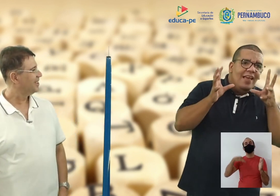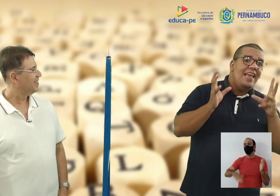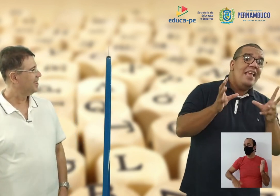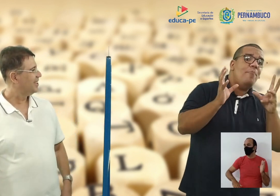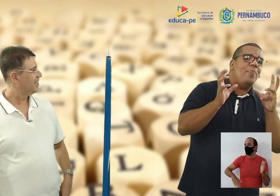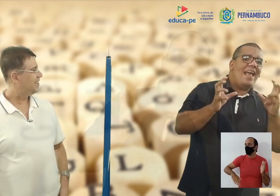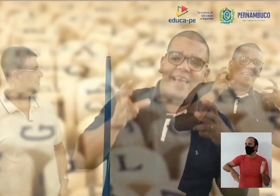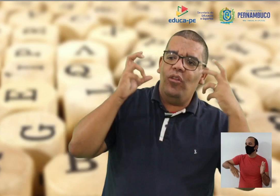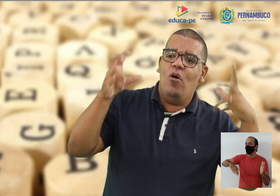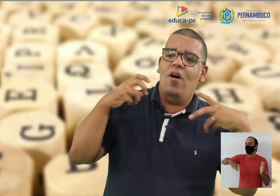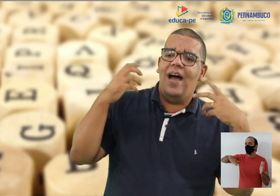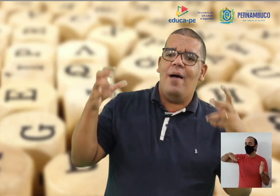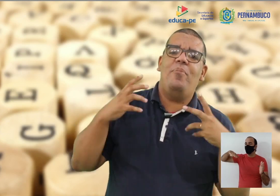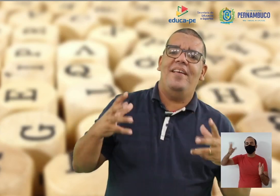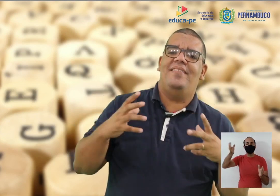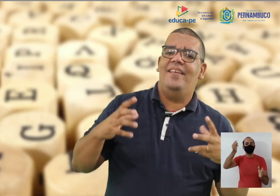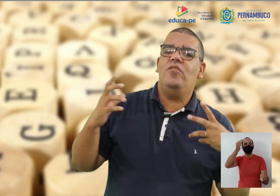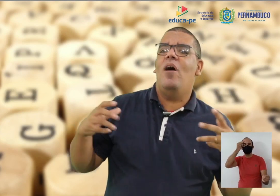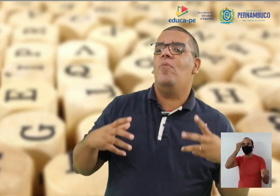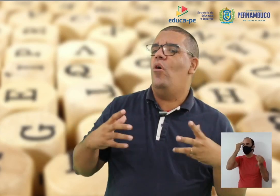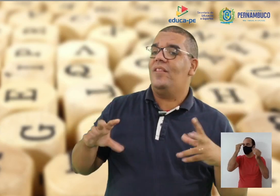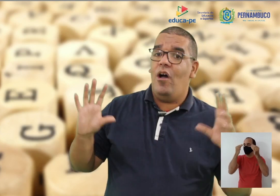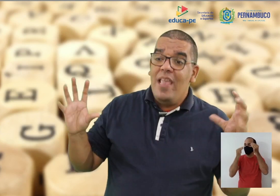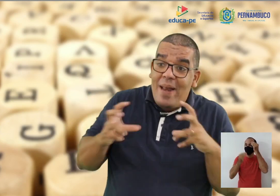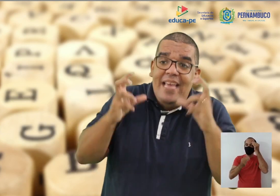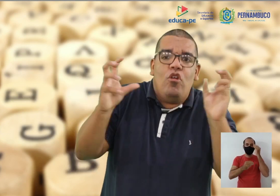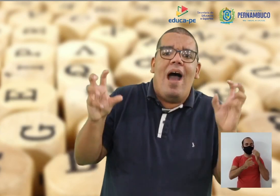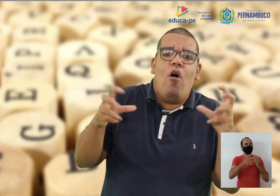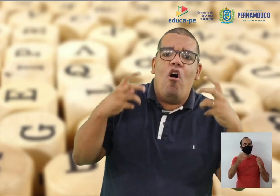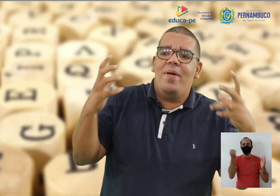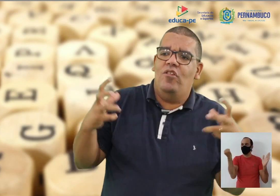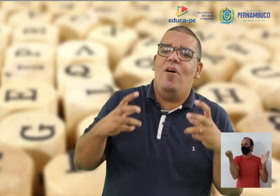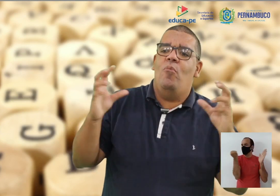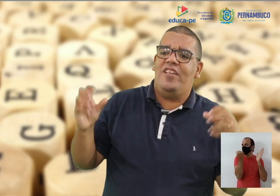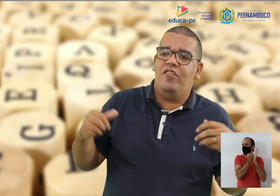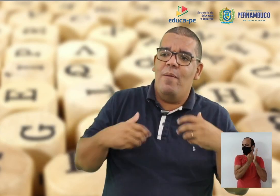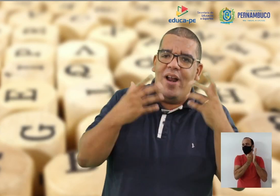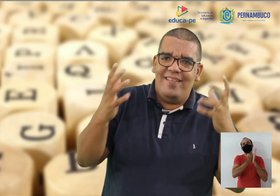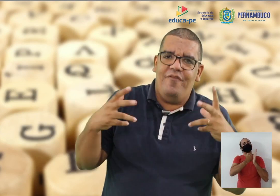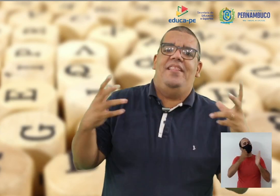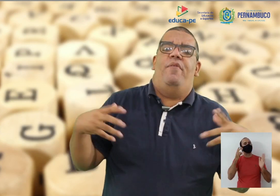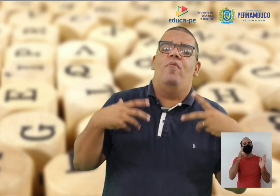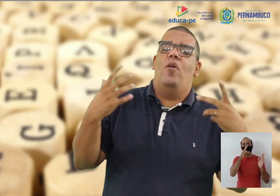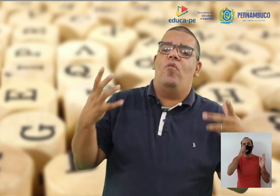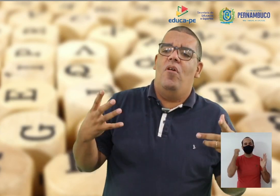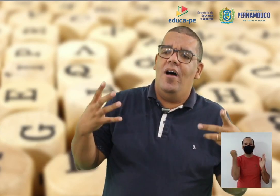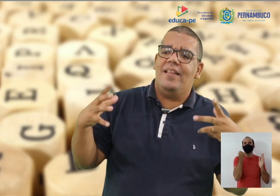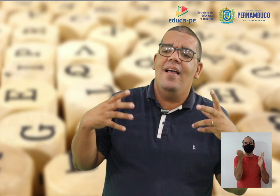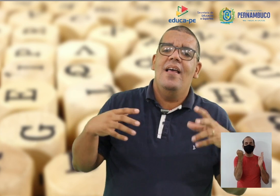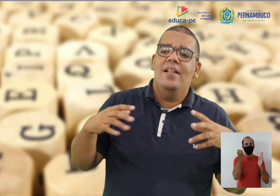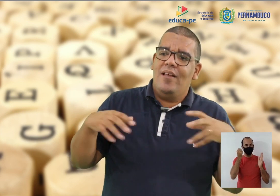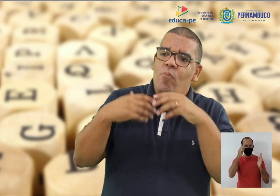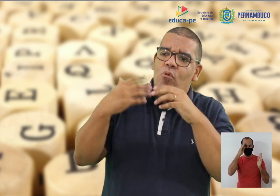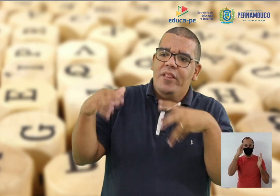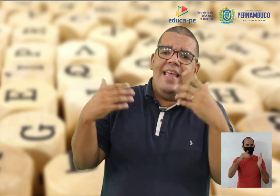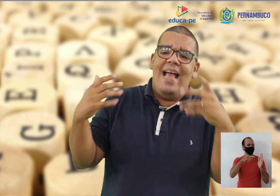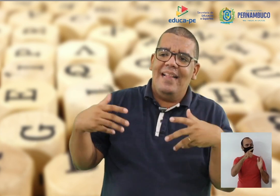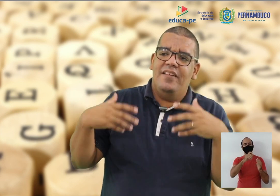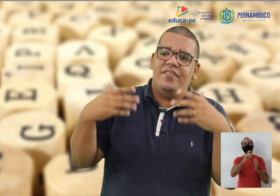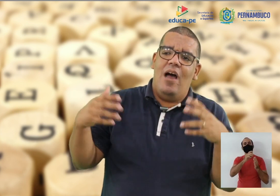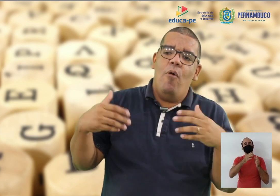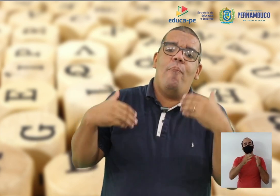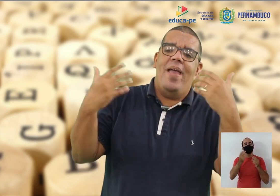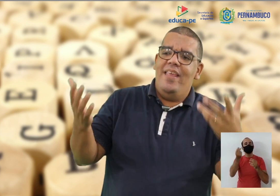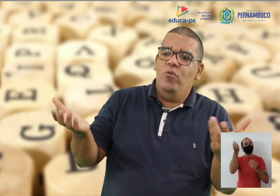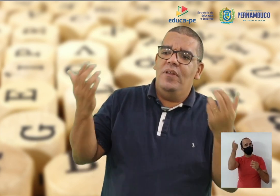sabe, impregnou a poesia do Mauro Mota, impregnou a obra do Mauro Mota. As memórias afetivas do Mauro Mota estão muito